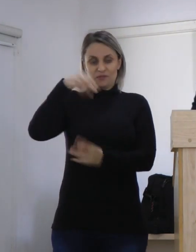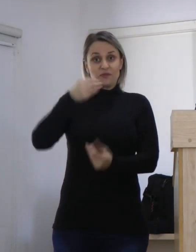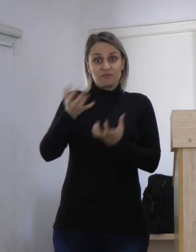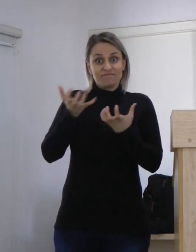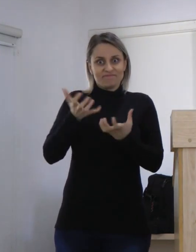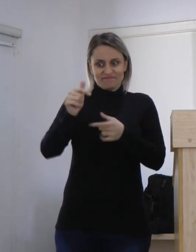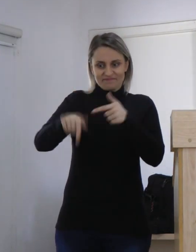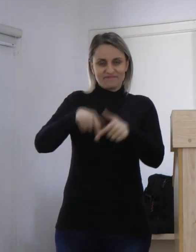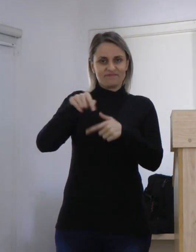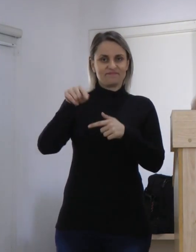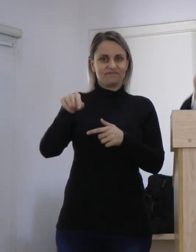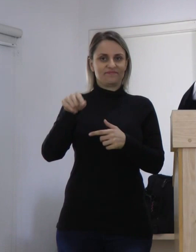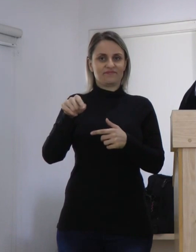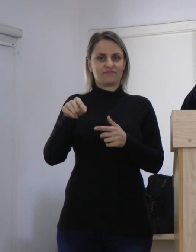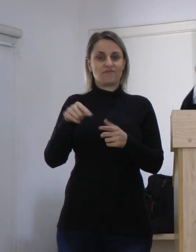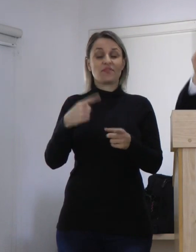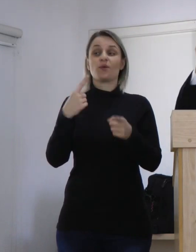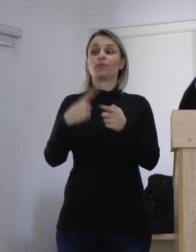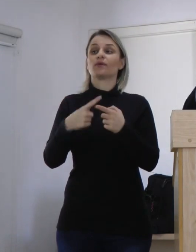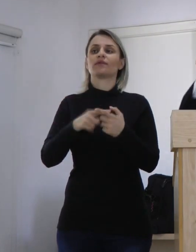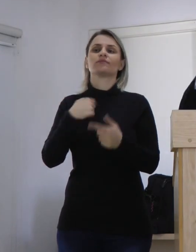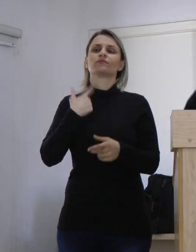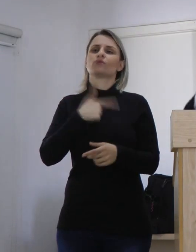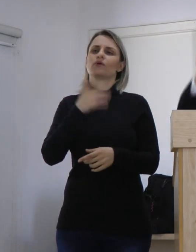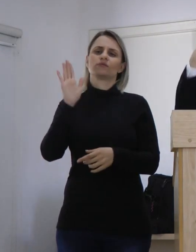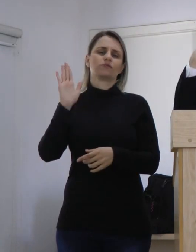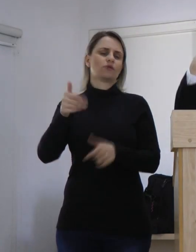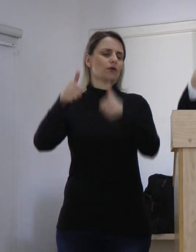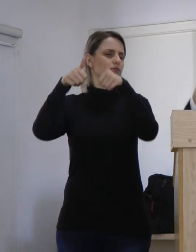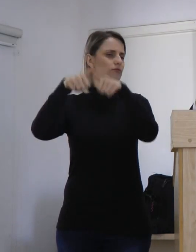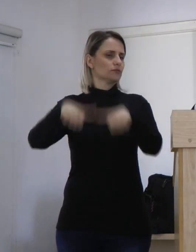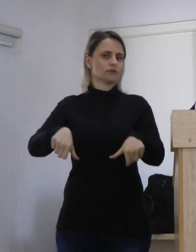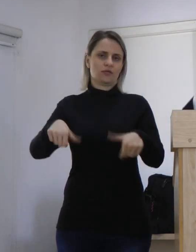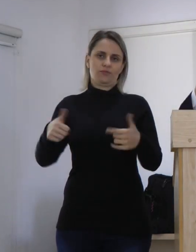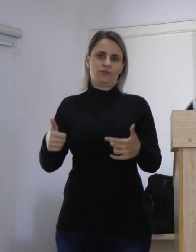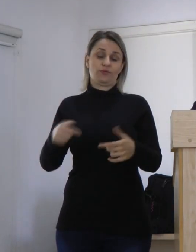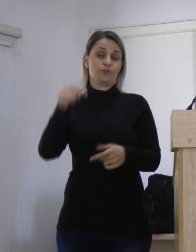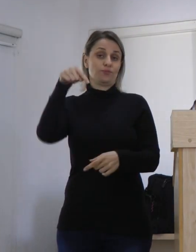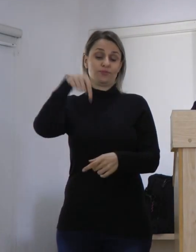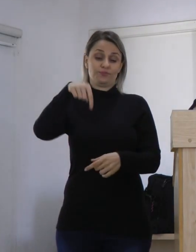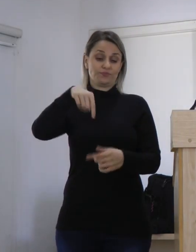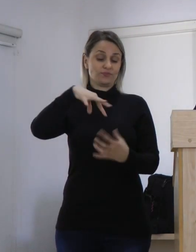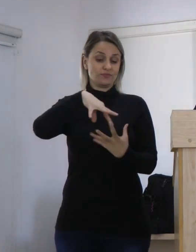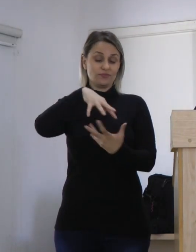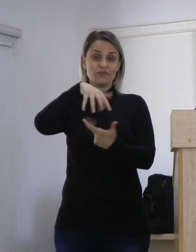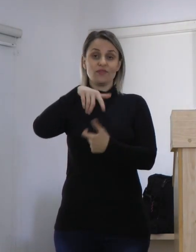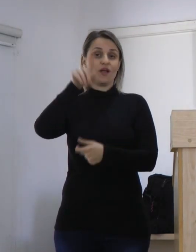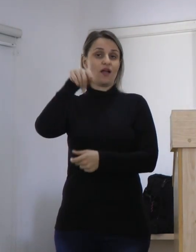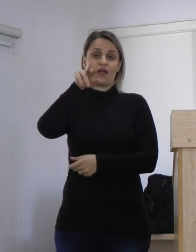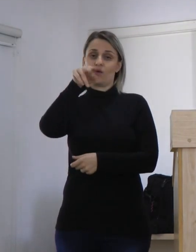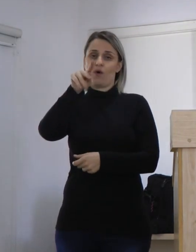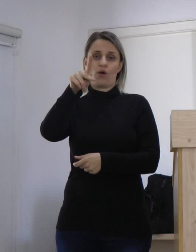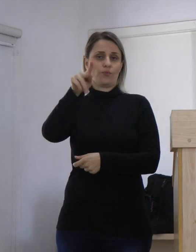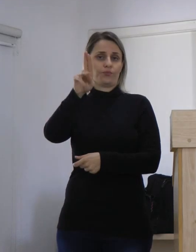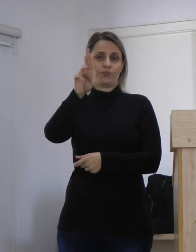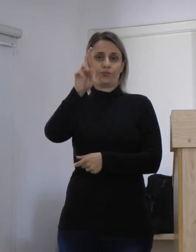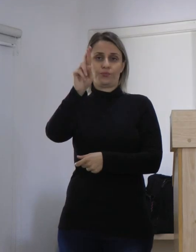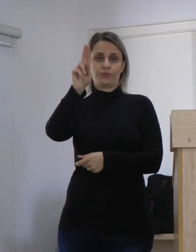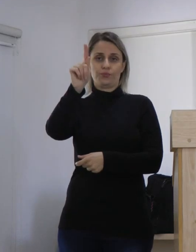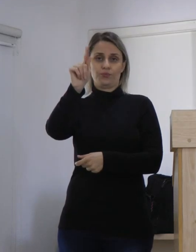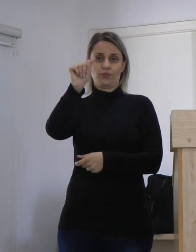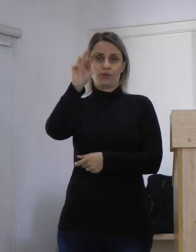Nós já estamos no umbral, porque a terra já é uma espécie de purgatório, diz o livro O Céu e o Inferno, de Allan